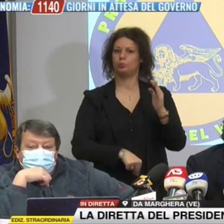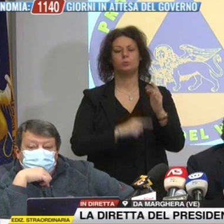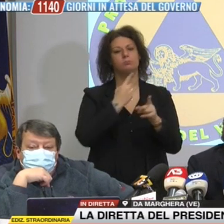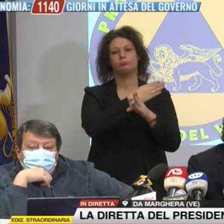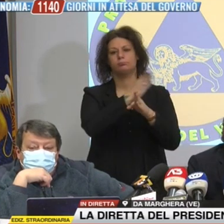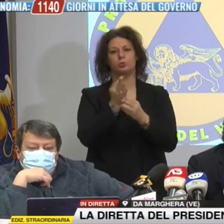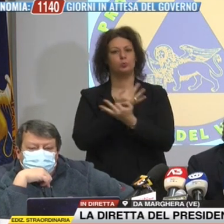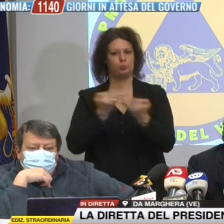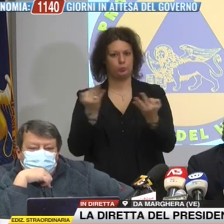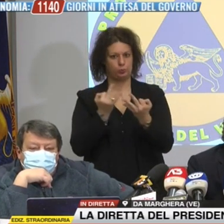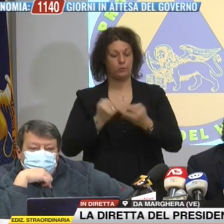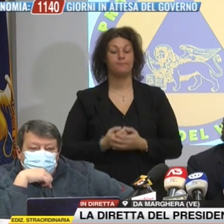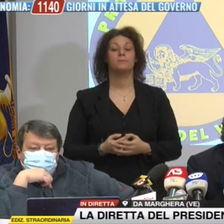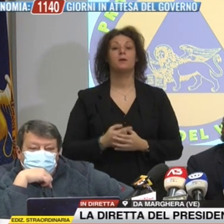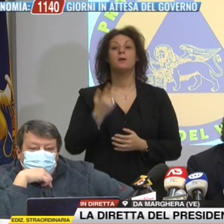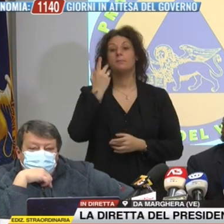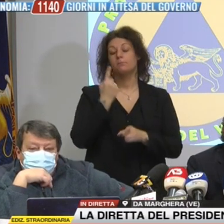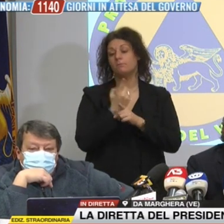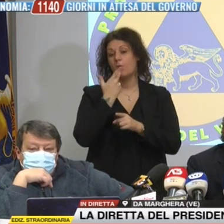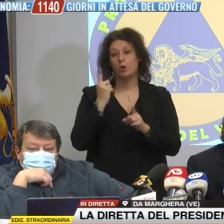siano sperequazioni nella distribuzione